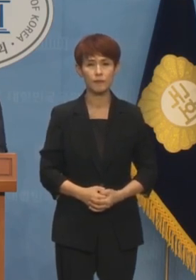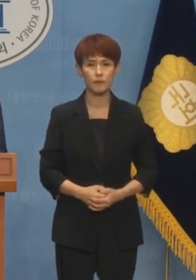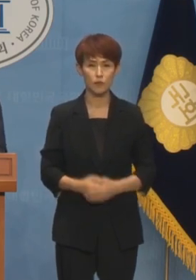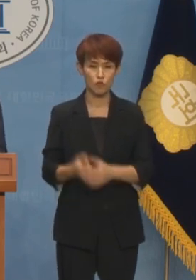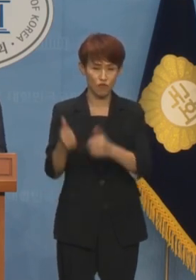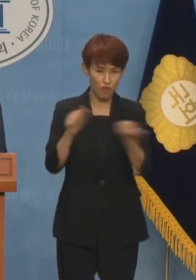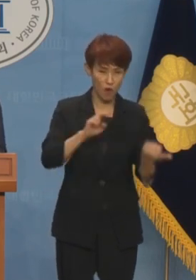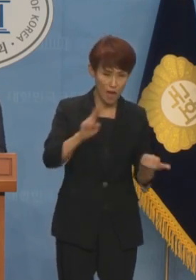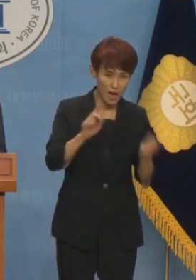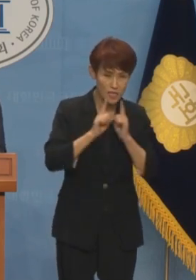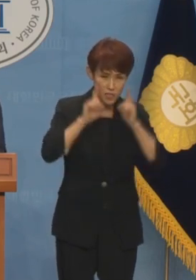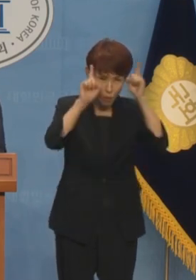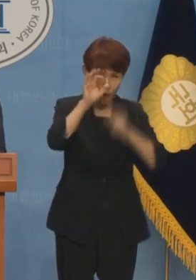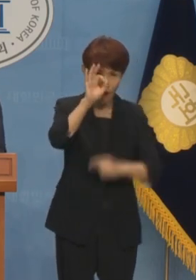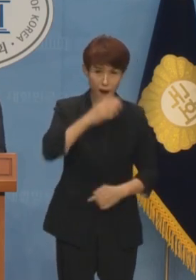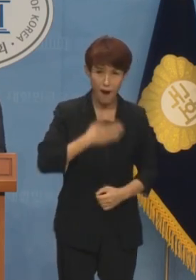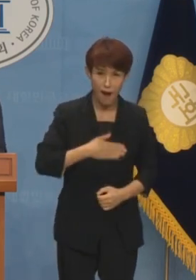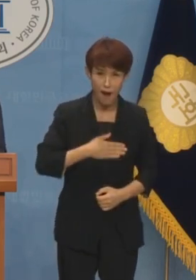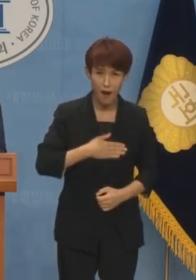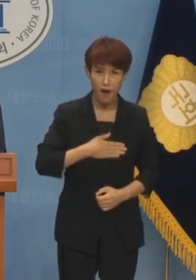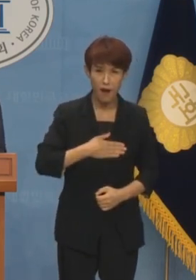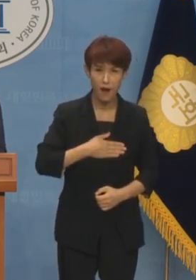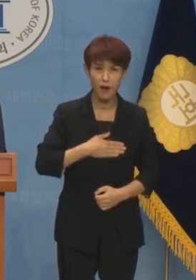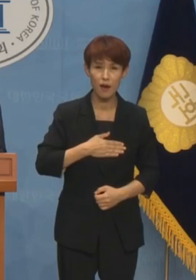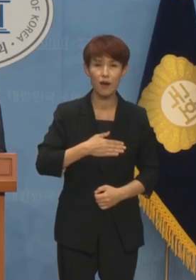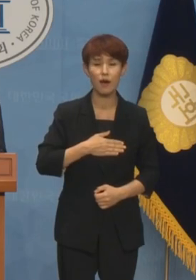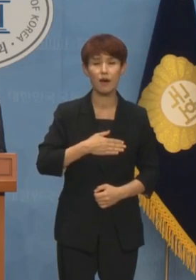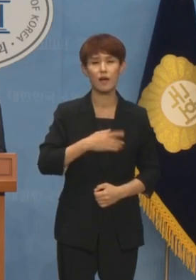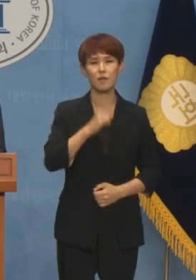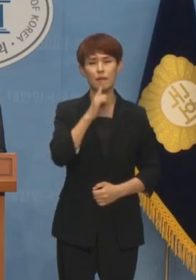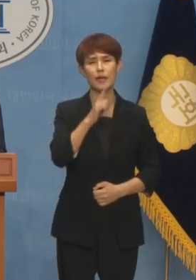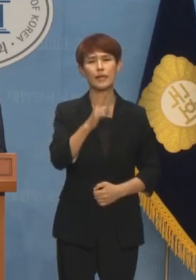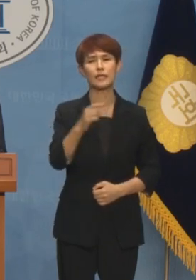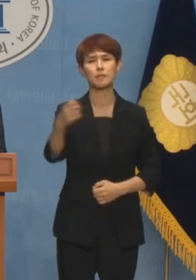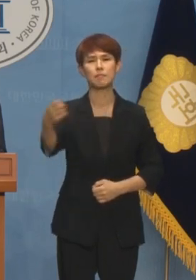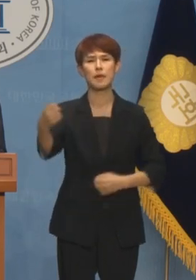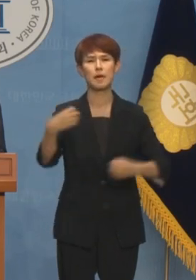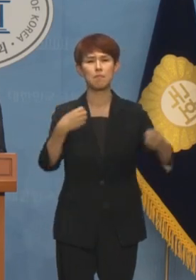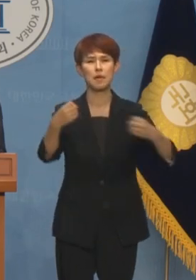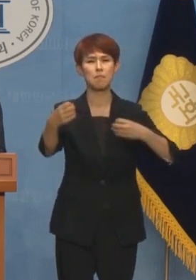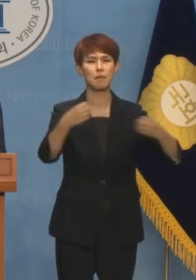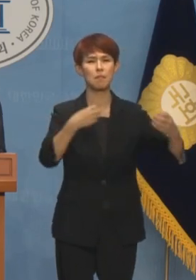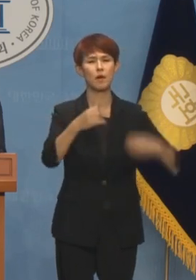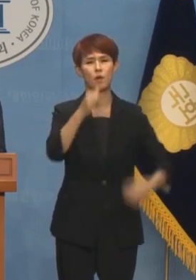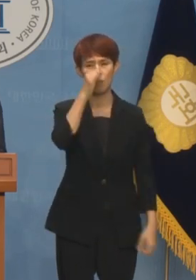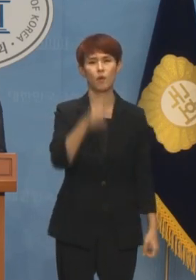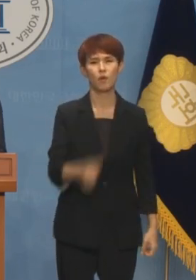죽어봐야 지옥을 아는가 하는 말이 여기저기서 들립니다.